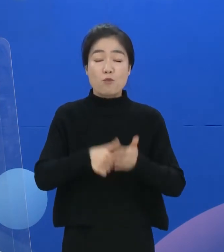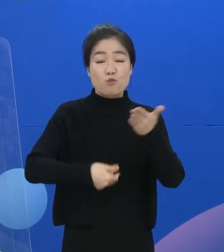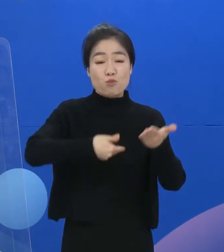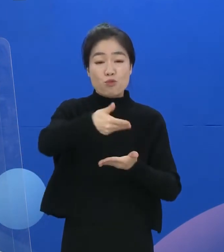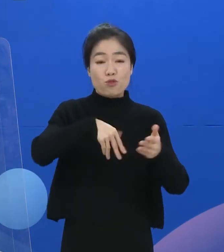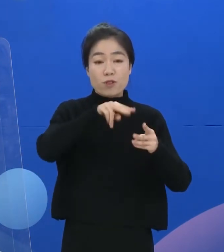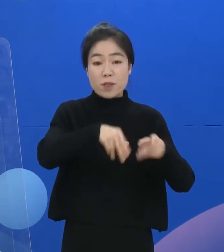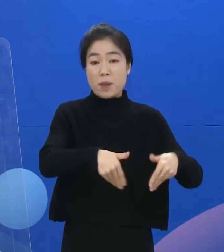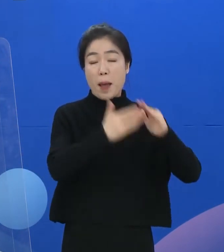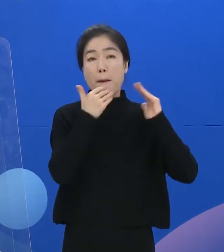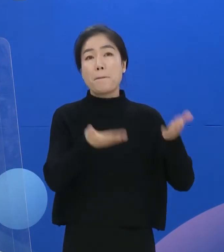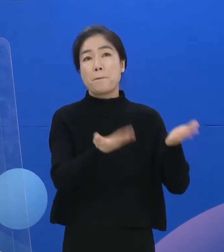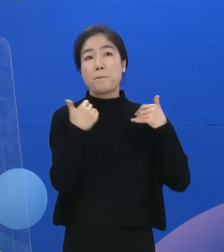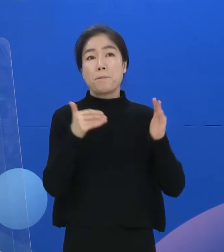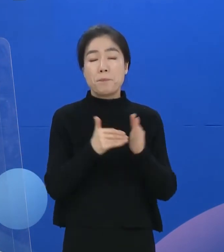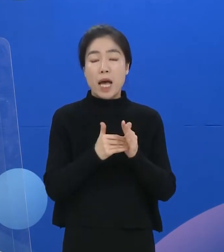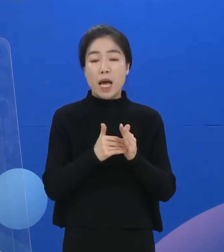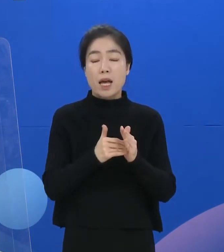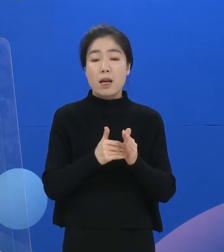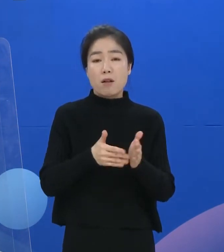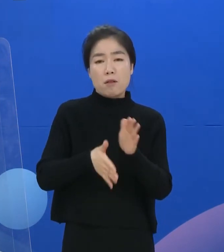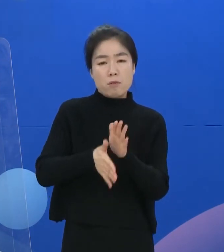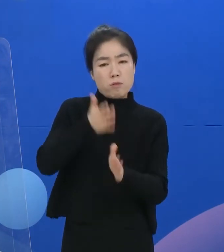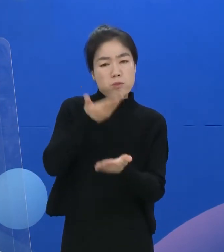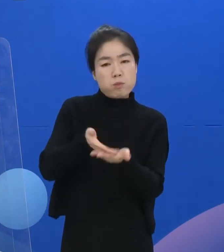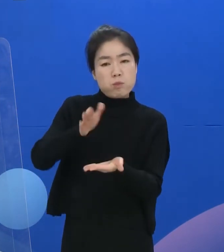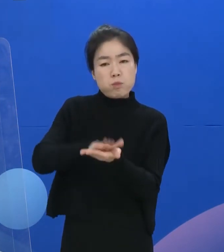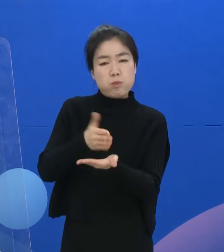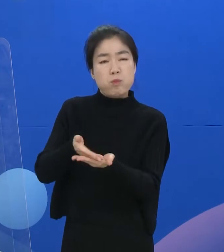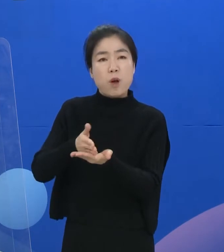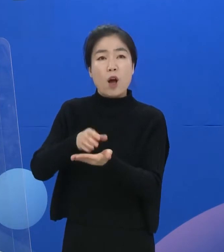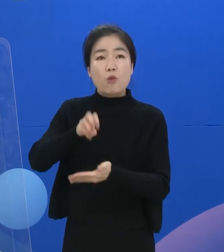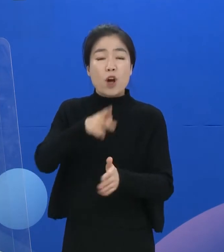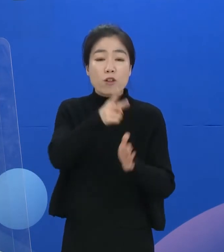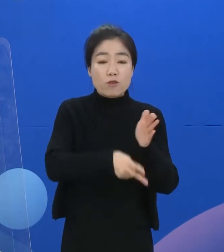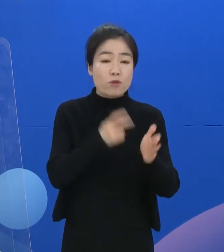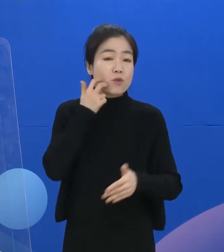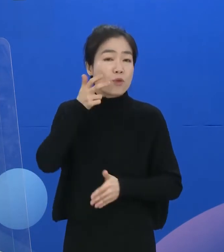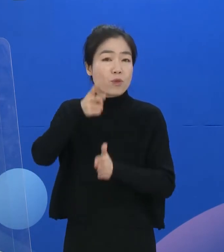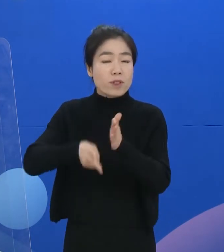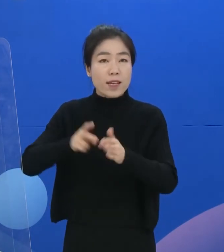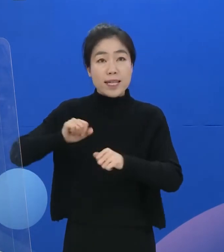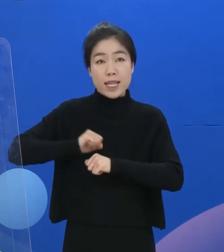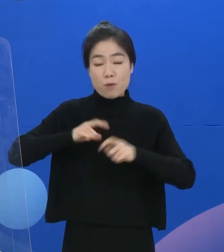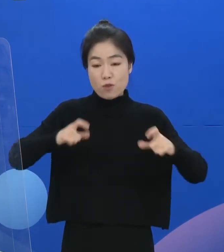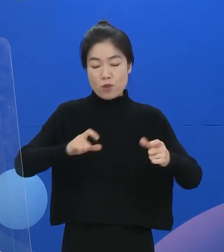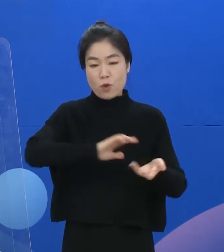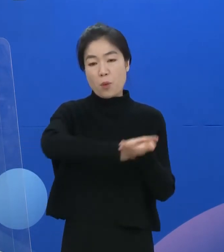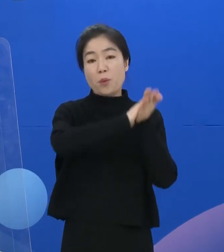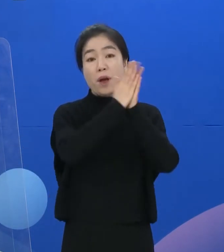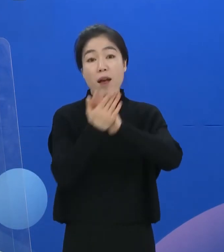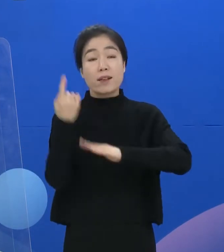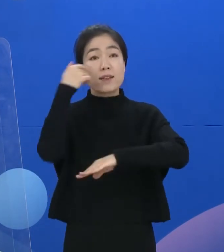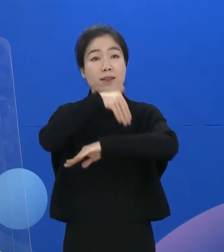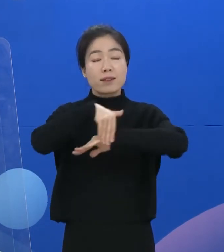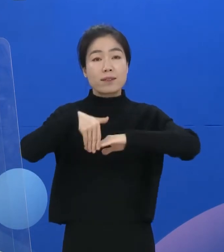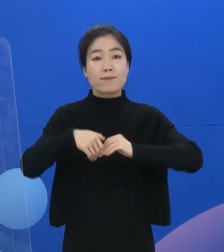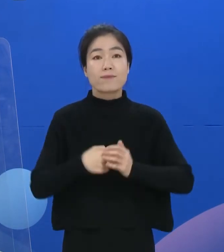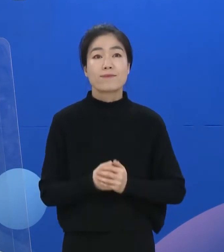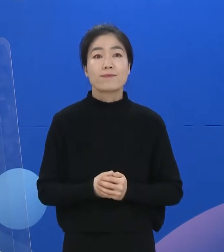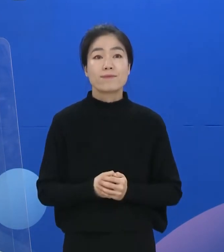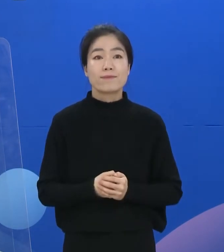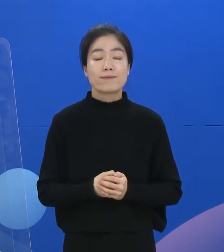국내 최대 전자상거래 업체인 쿠팡물류센터를 유치했고 도시재생사업을 통해